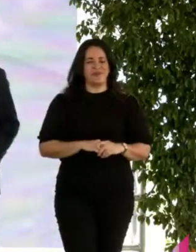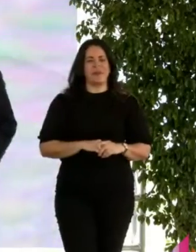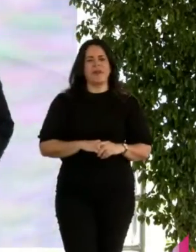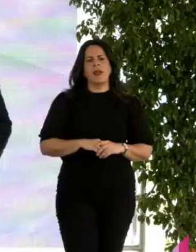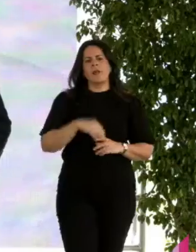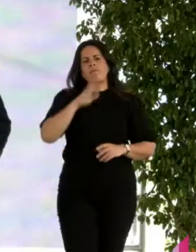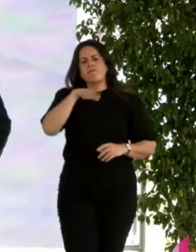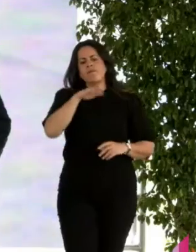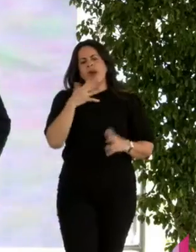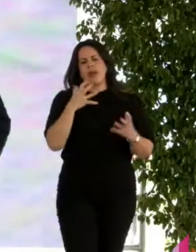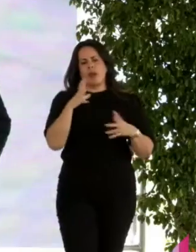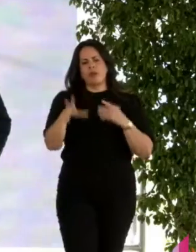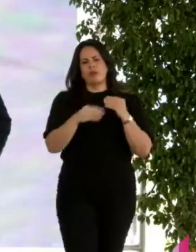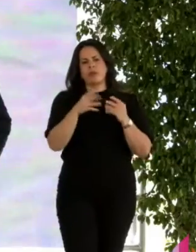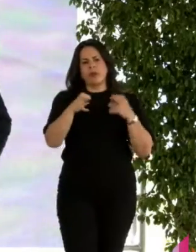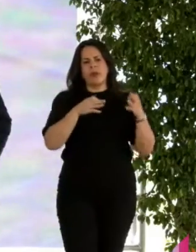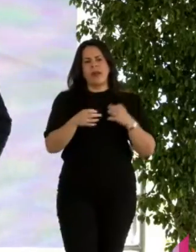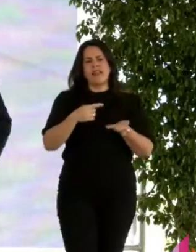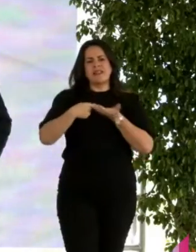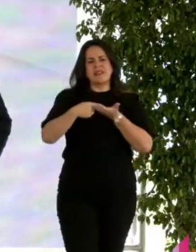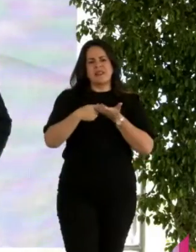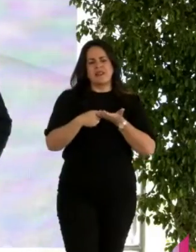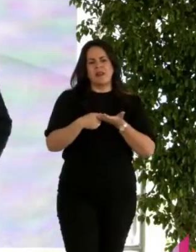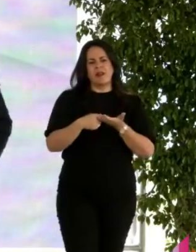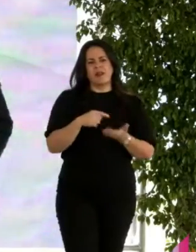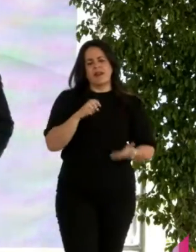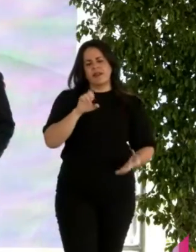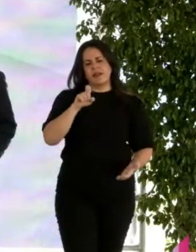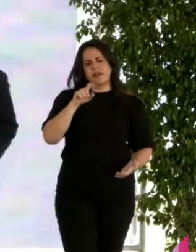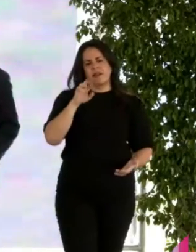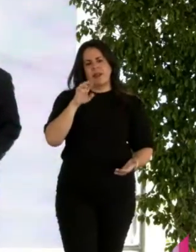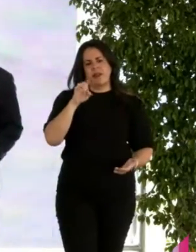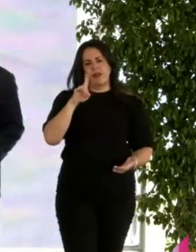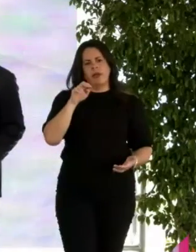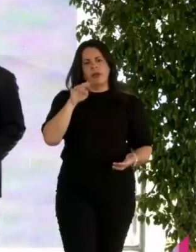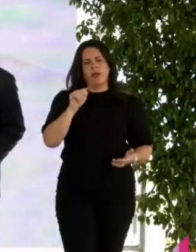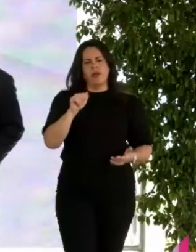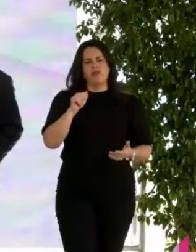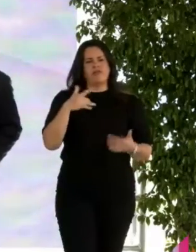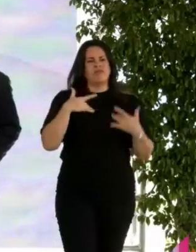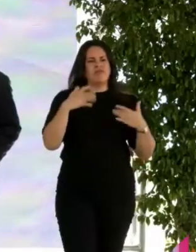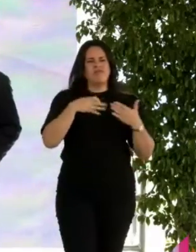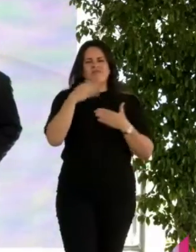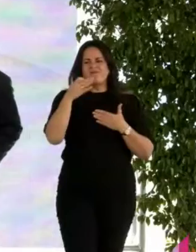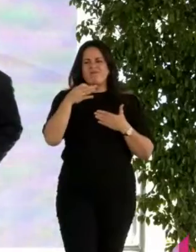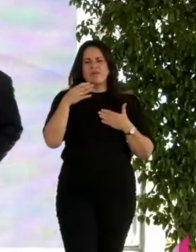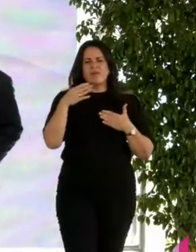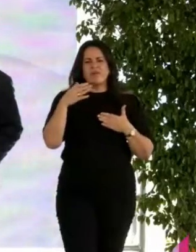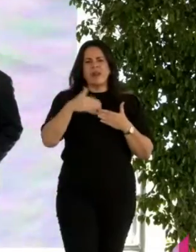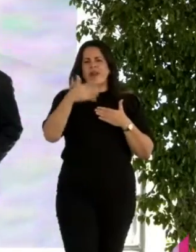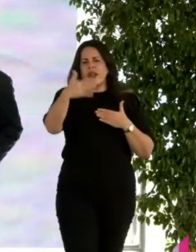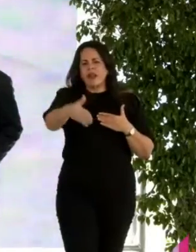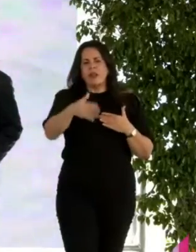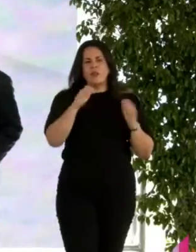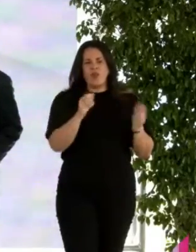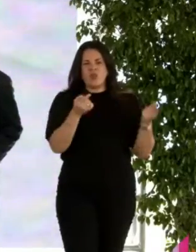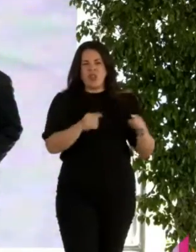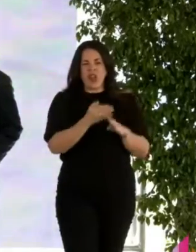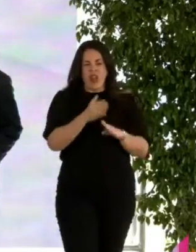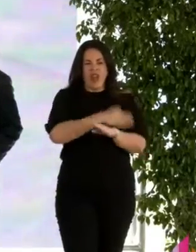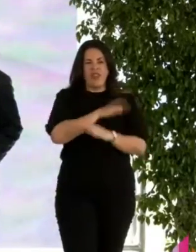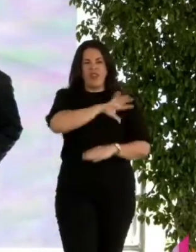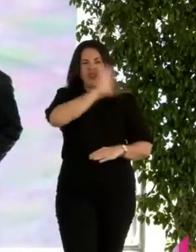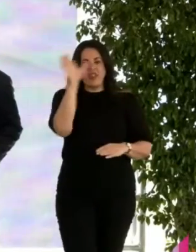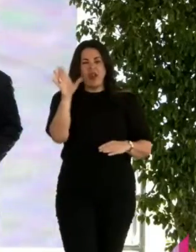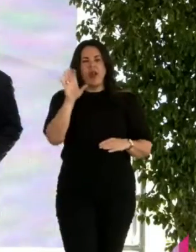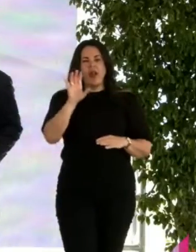Quería abundar un poco sobre la sesión extraordinaria. Le pregunto, ¿en el futuro inmediato se podría dar antes o después de Navidad esta